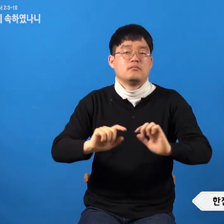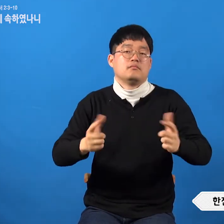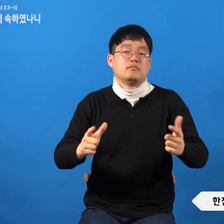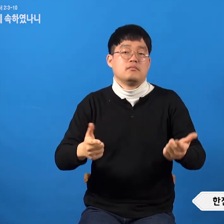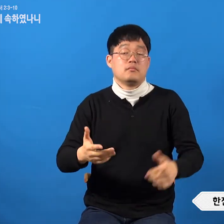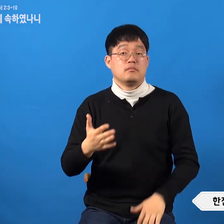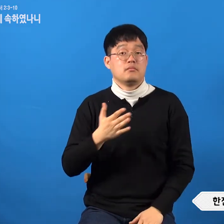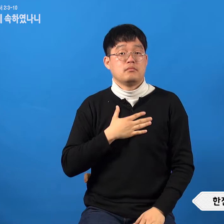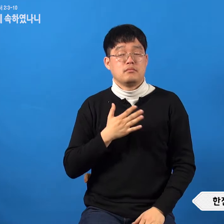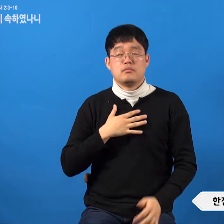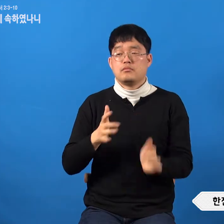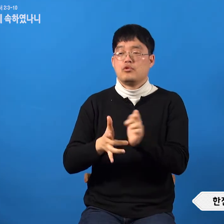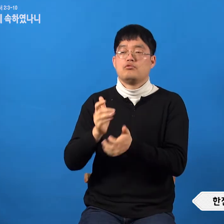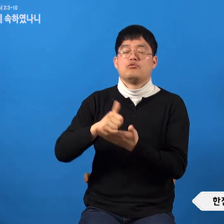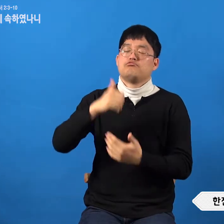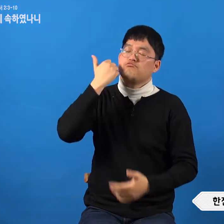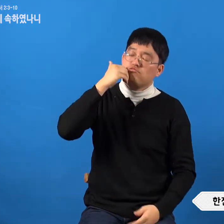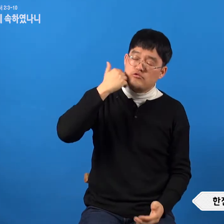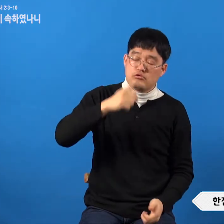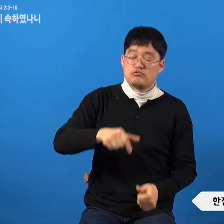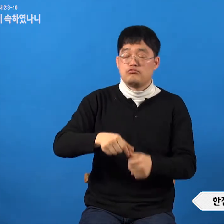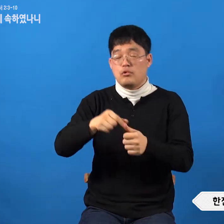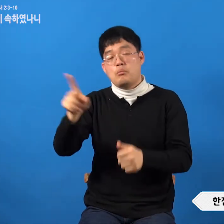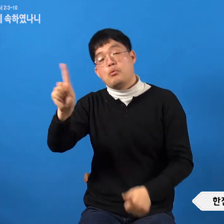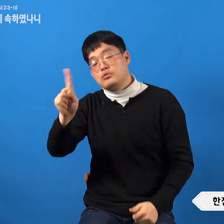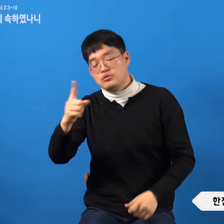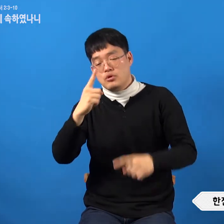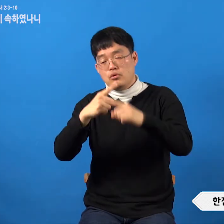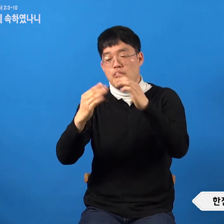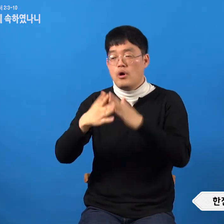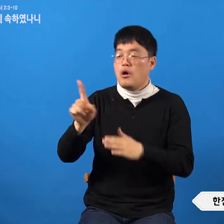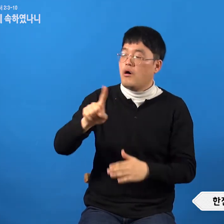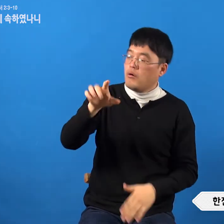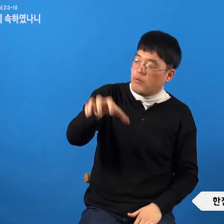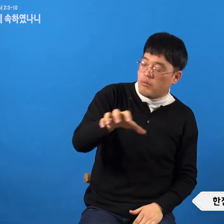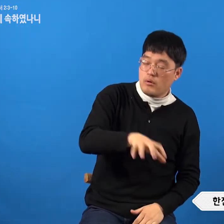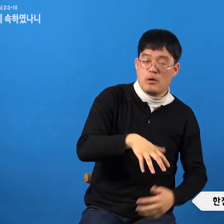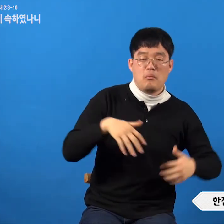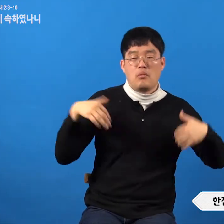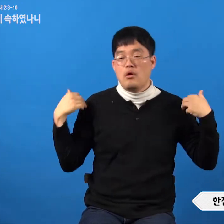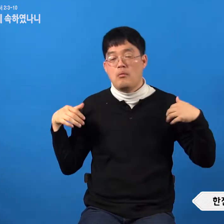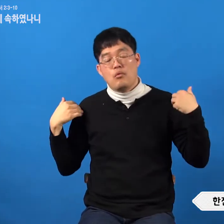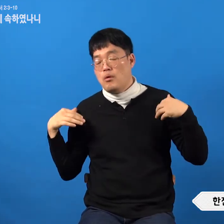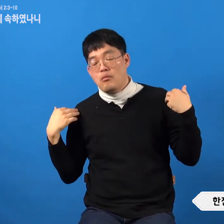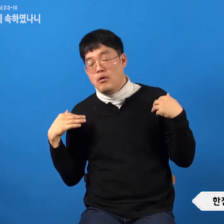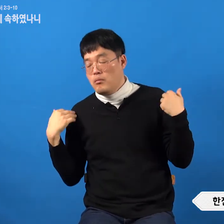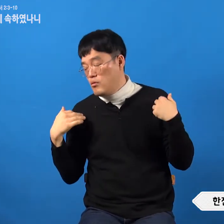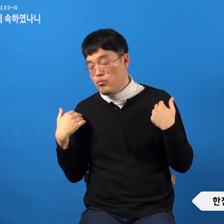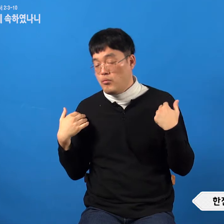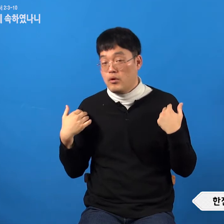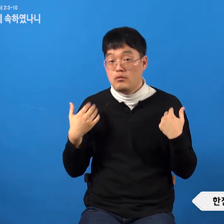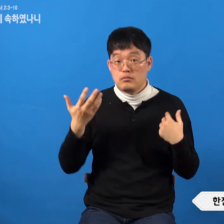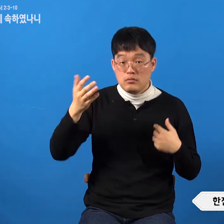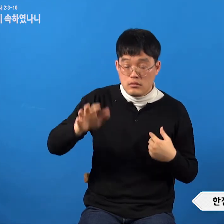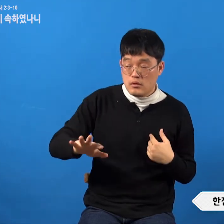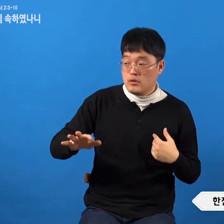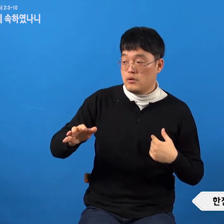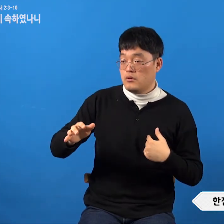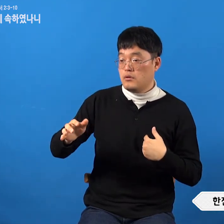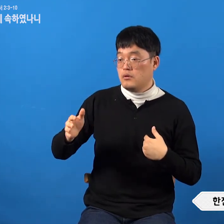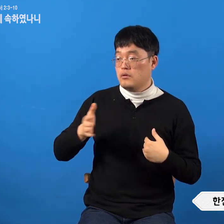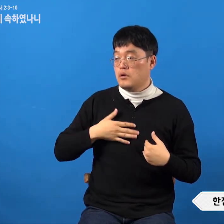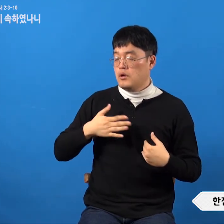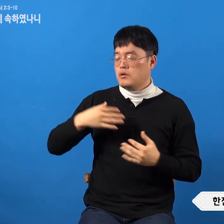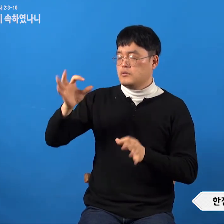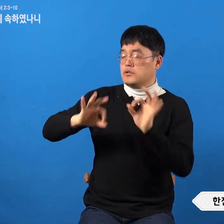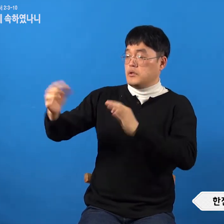나는 예수가 누군지, 구원이 뭔지, 교회가 뭐 하는 데인지 아무것도 알지 못했는데 주님이 내